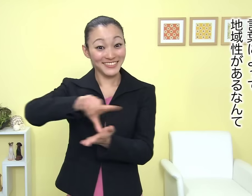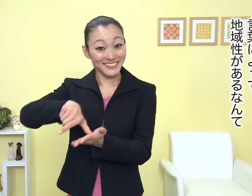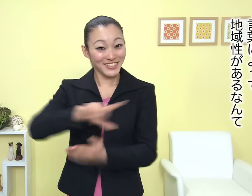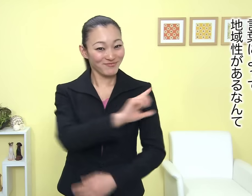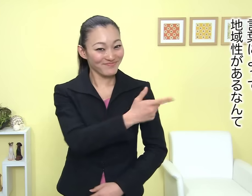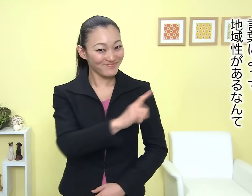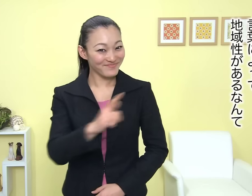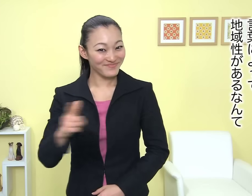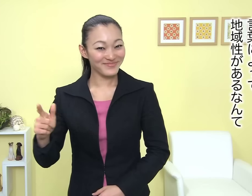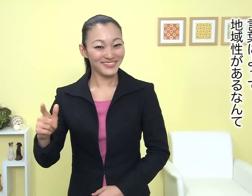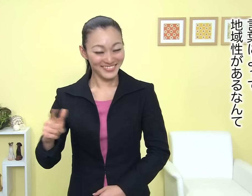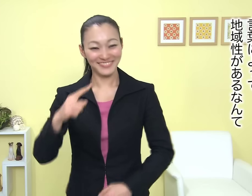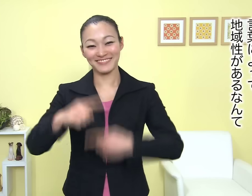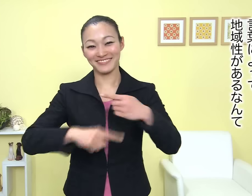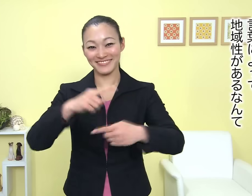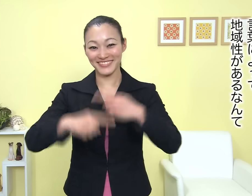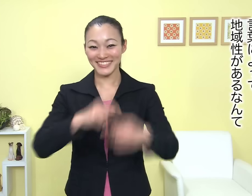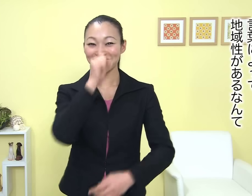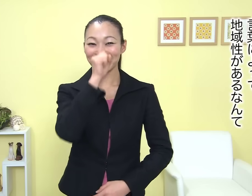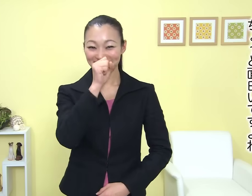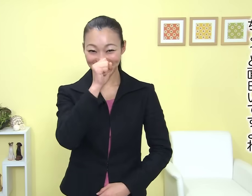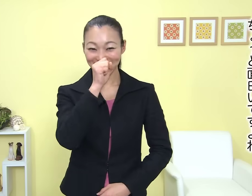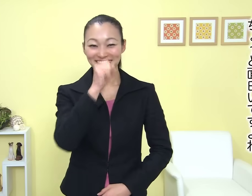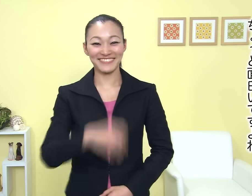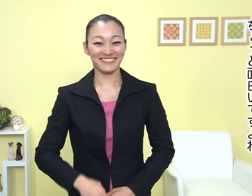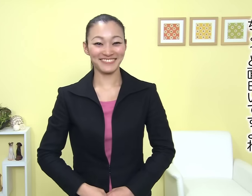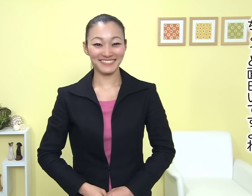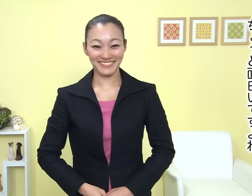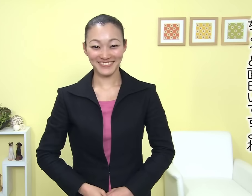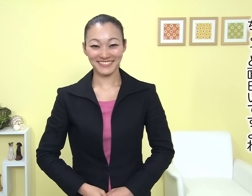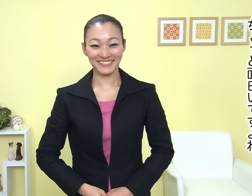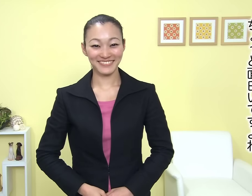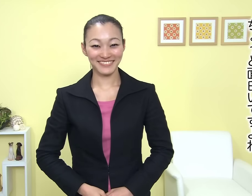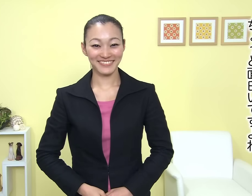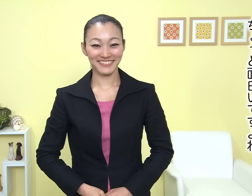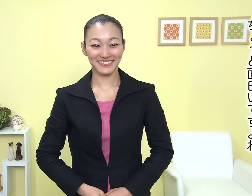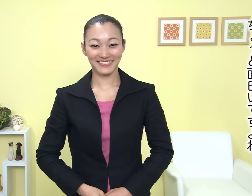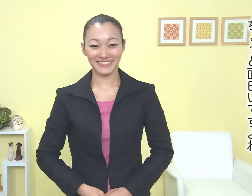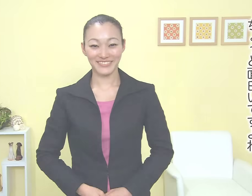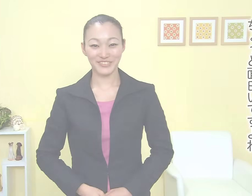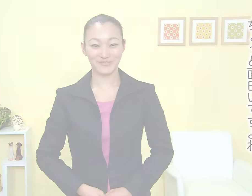葉によって地域性があるなんてちょっと面白いですよね。